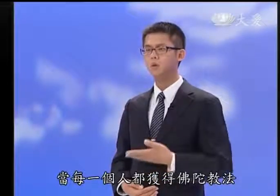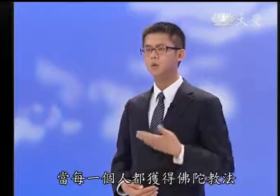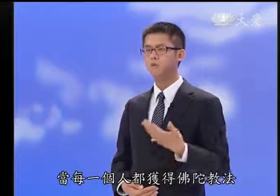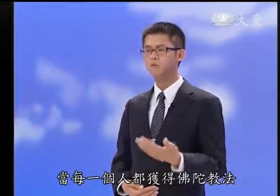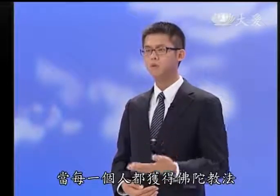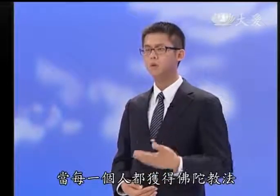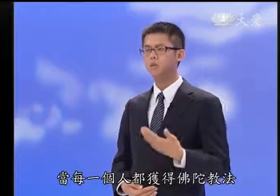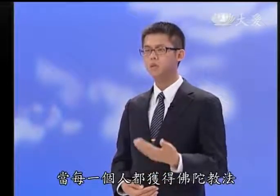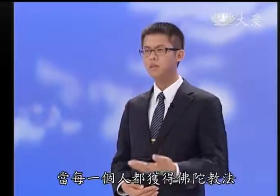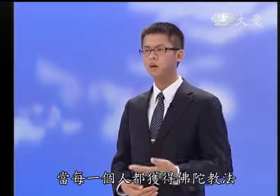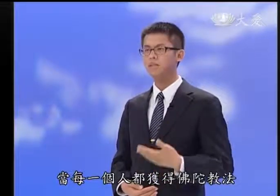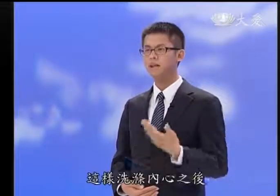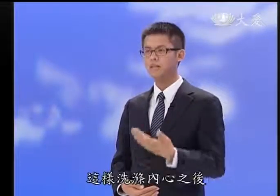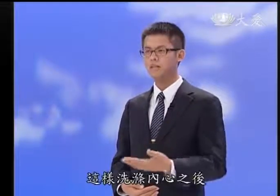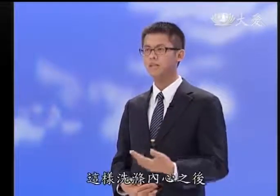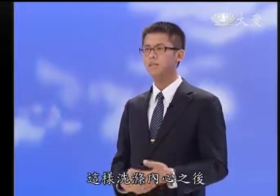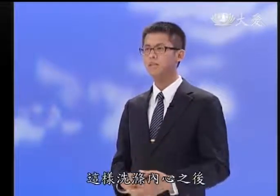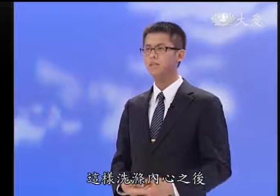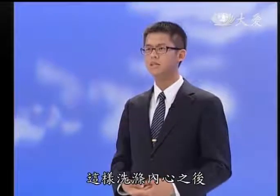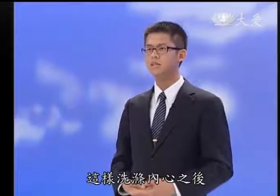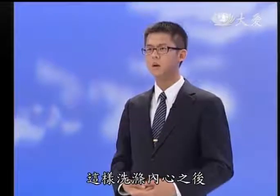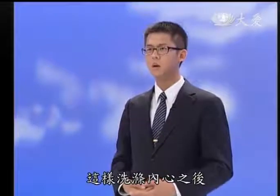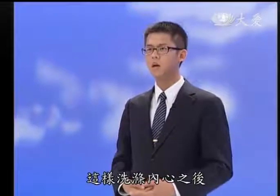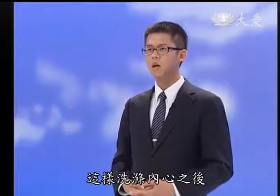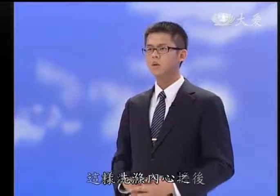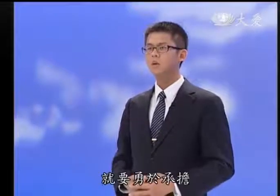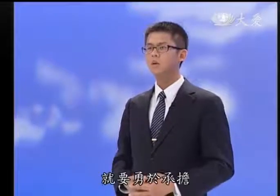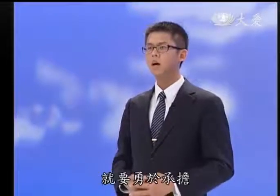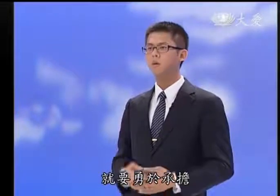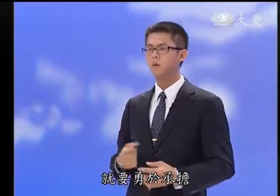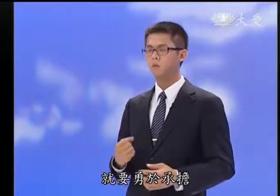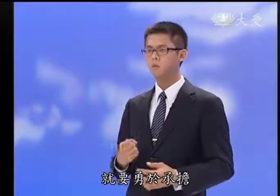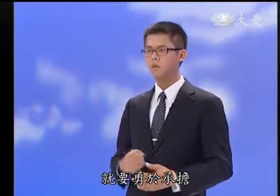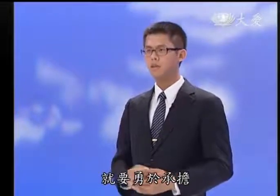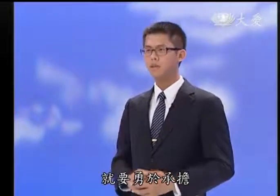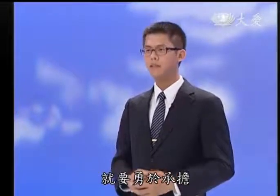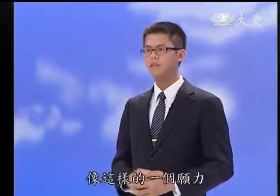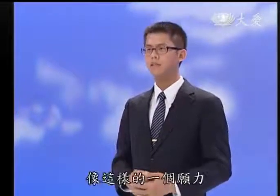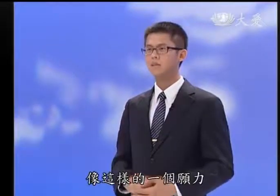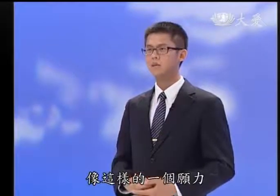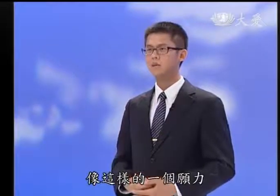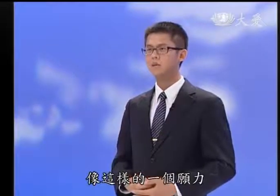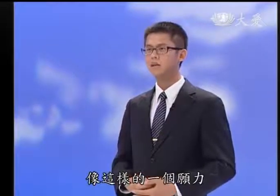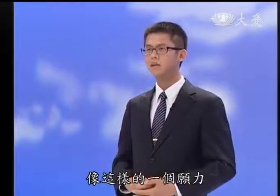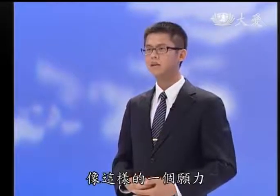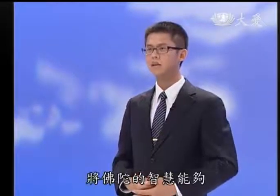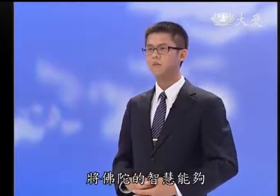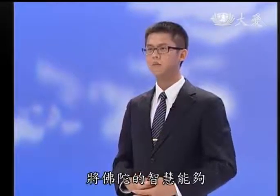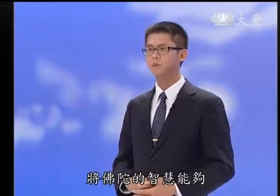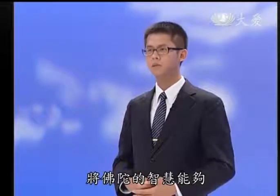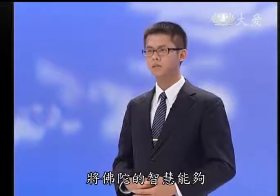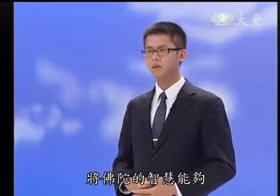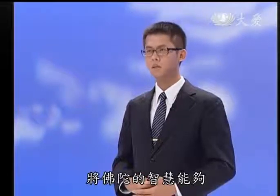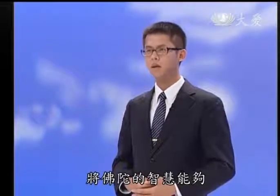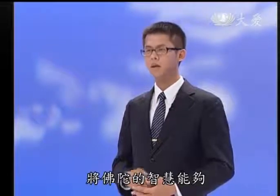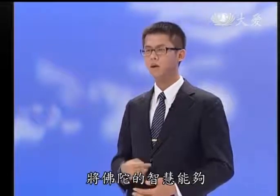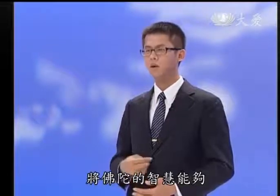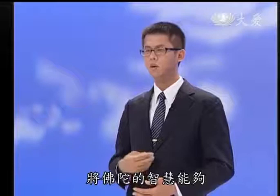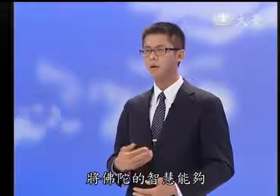得佛陀教法这样一个洗涤内心之后，就要勇于承担，将这样一个愿力，将佛陀的智慧能够